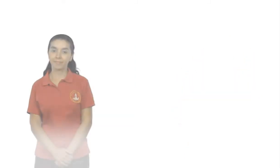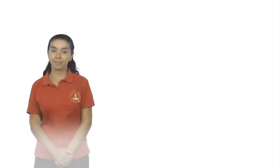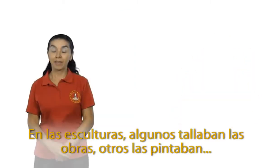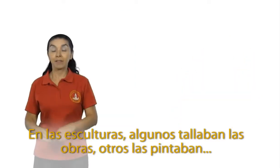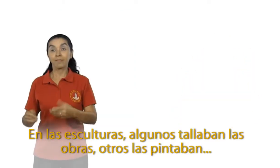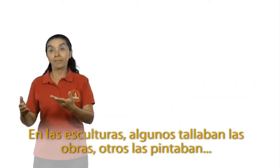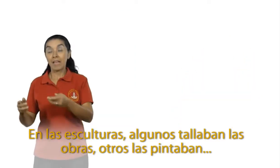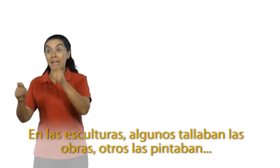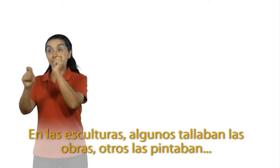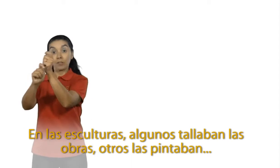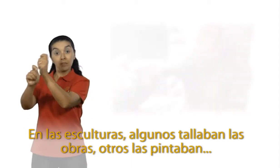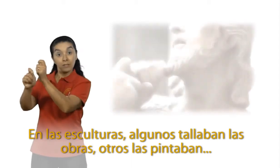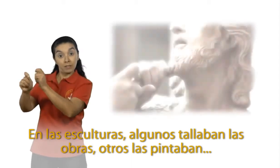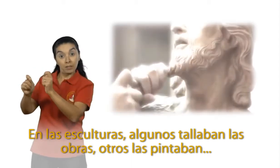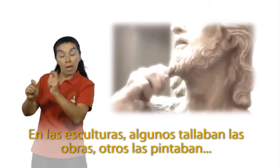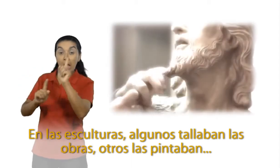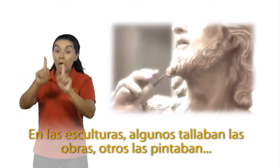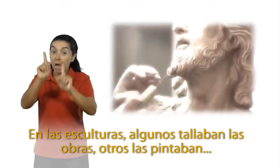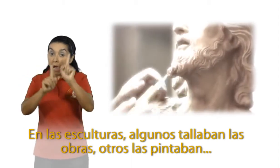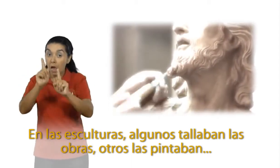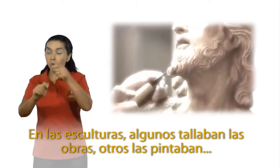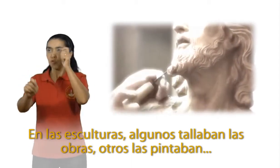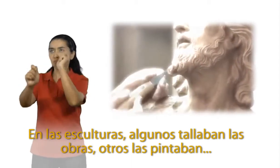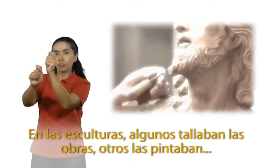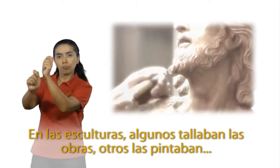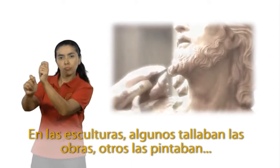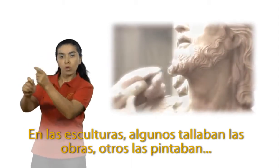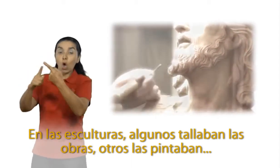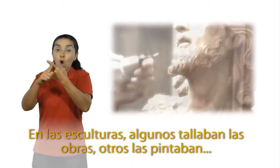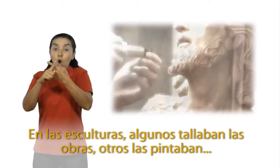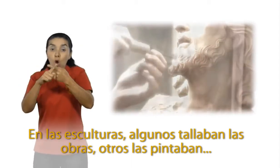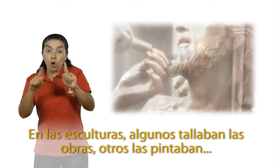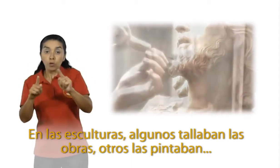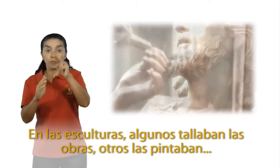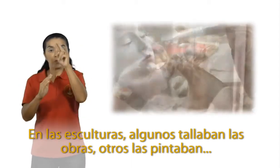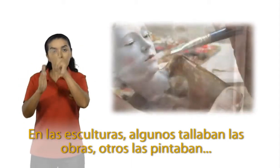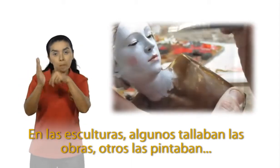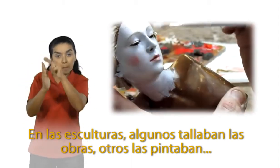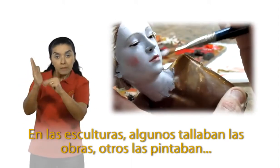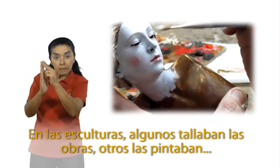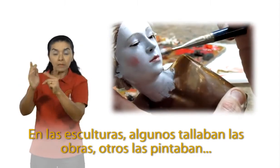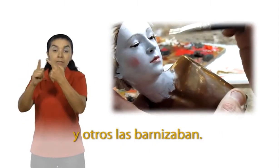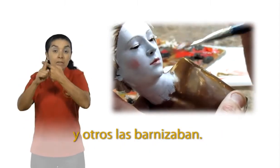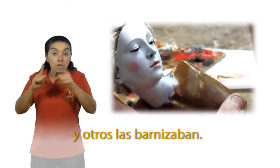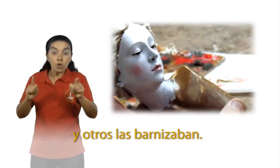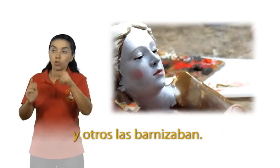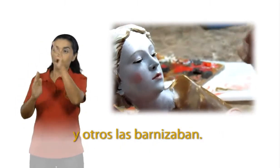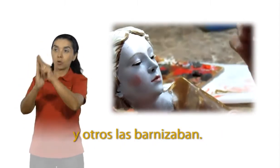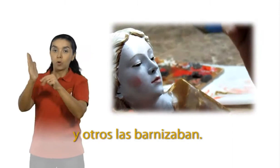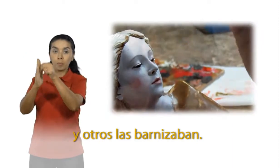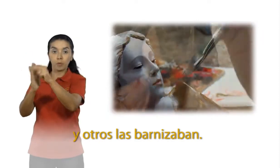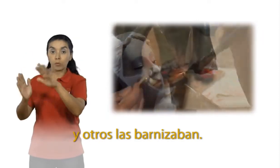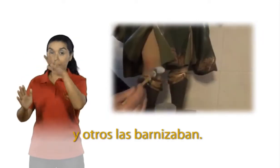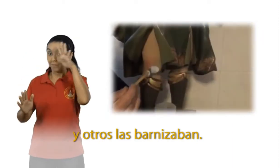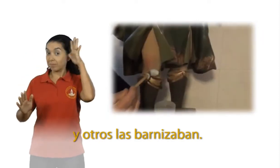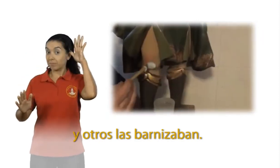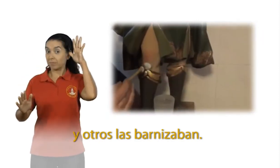En las esculturas, algunos tallaban las obras, otros las pintaban y otros las barnizaban.